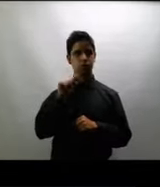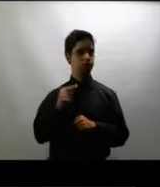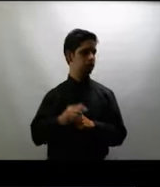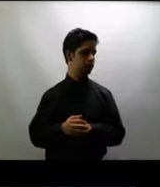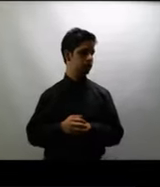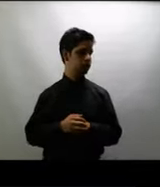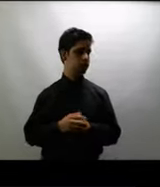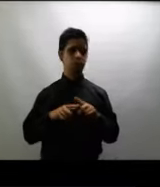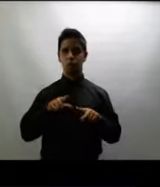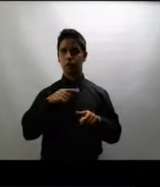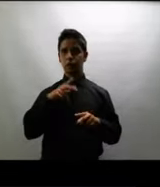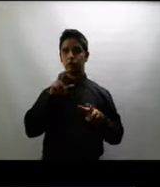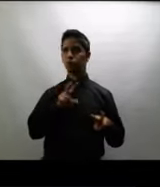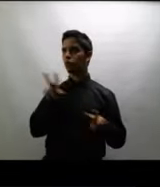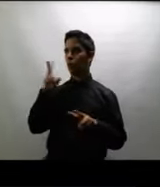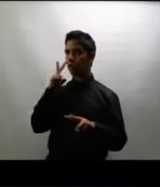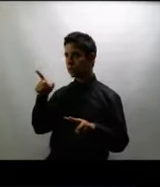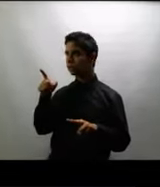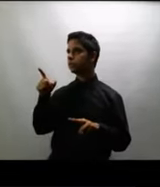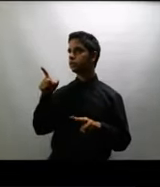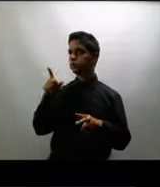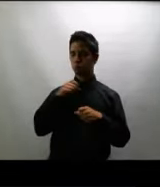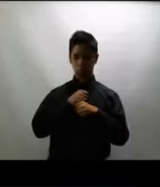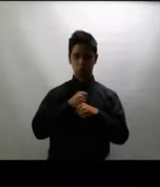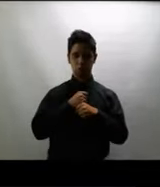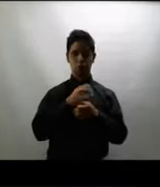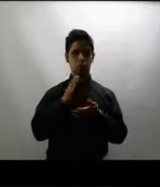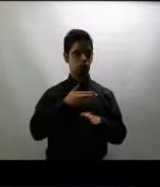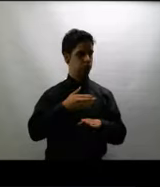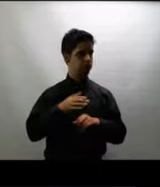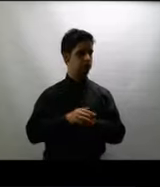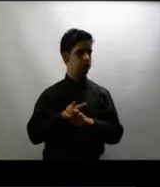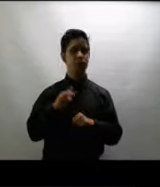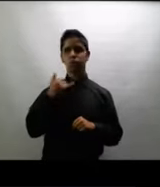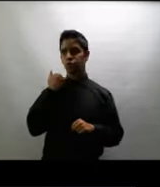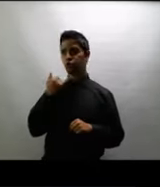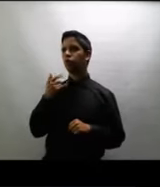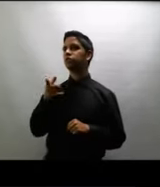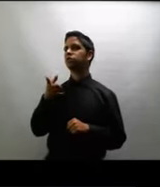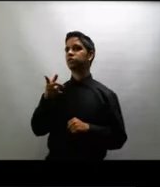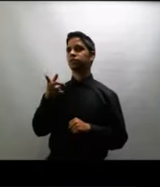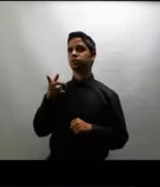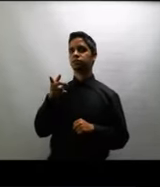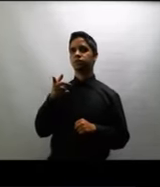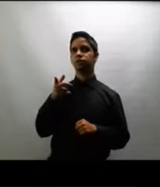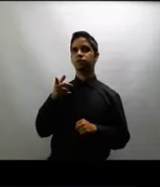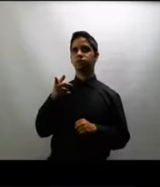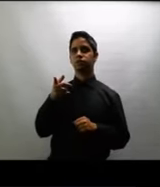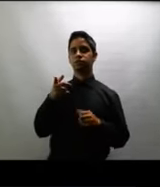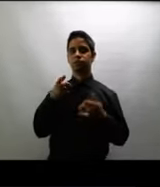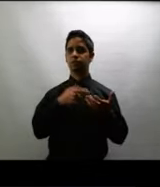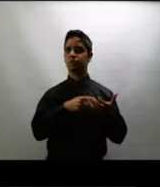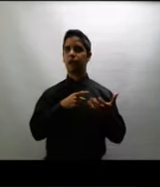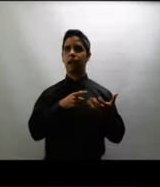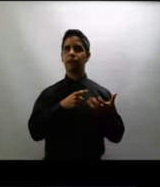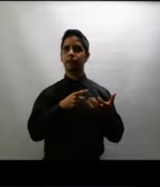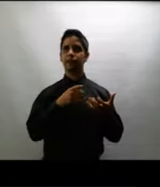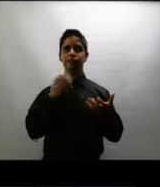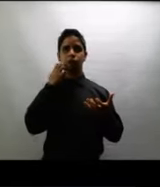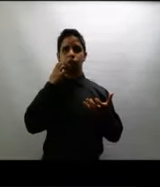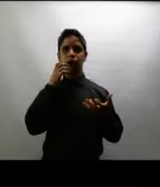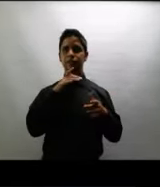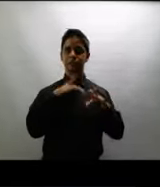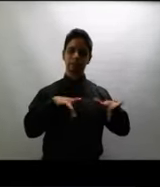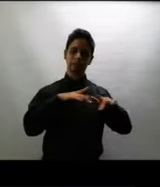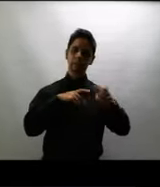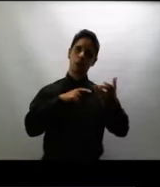se me ocurrió la melodía en ese momento, corrí el celular que es la mejor grabadora que hay. Llego al piano y la compuse. Entonces, lo que escuchan